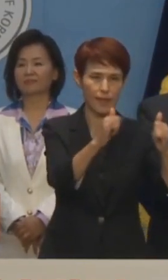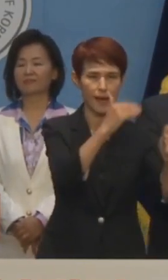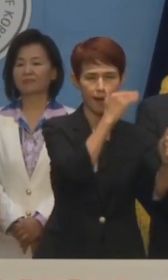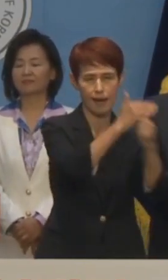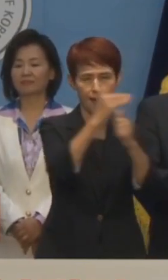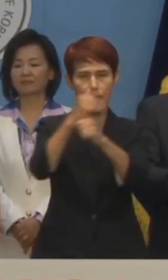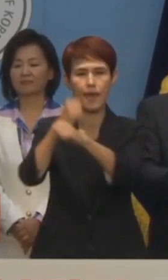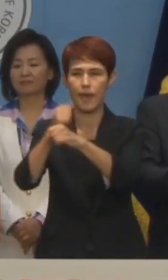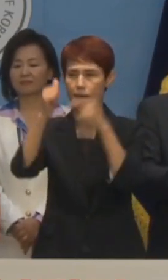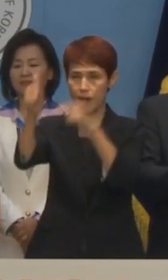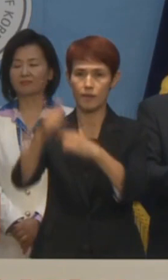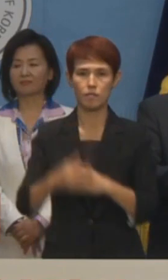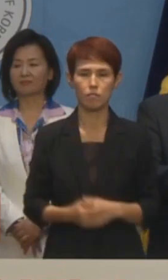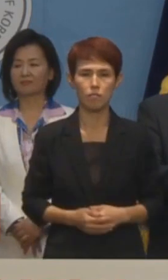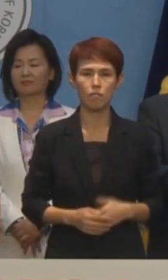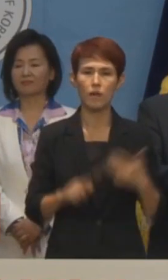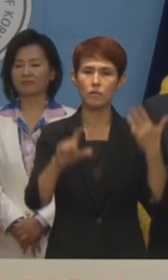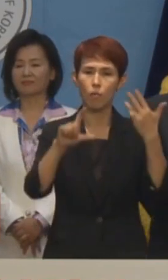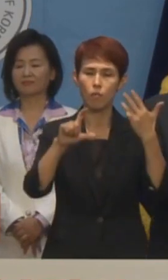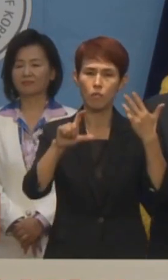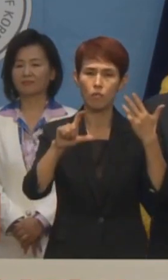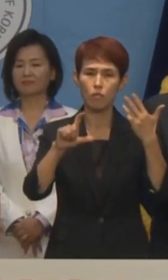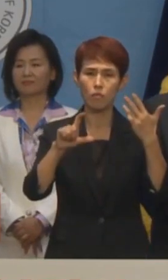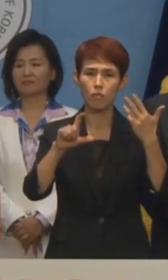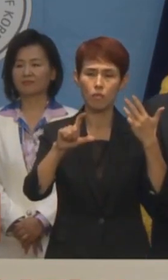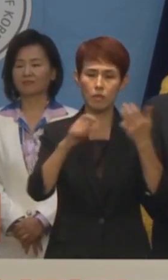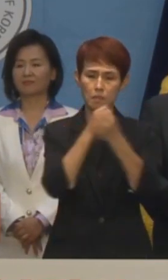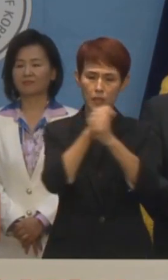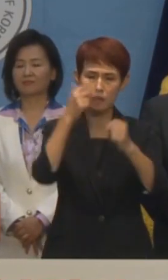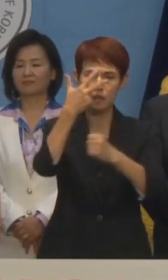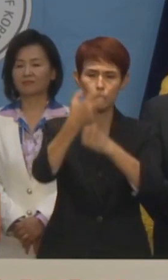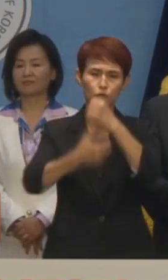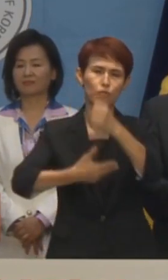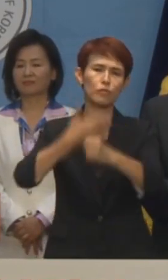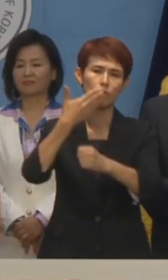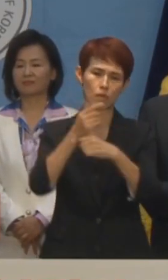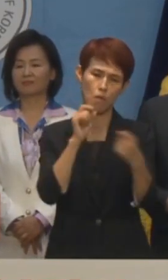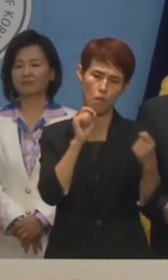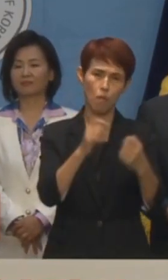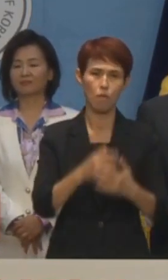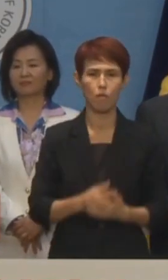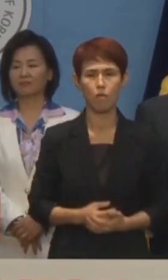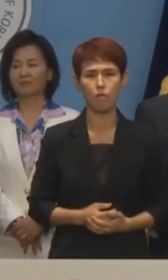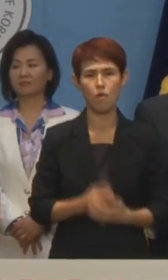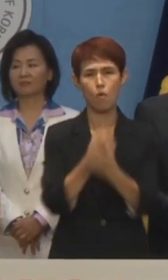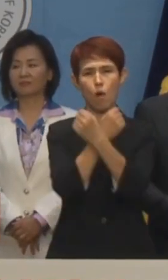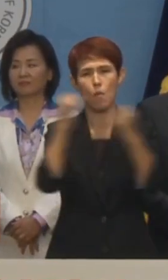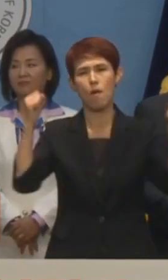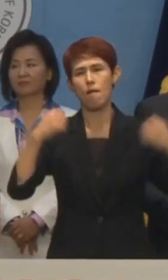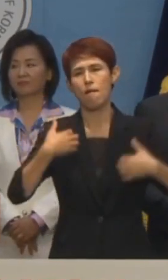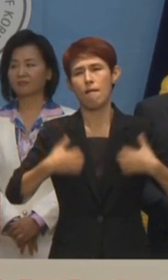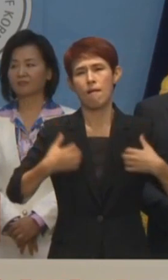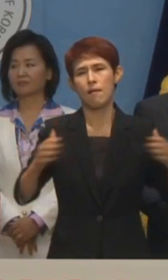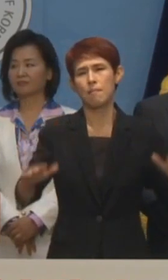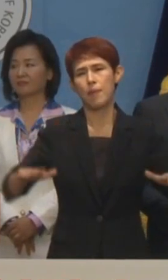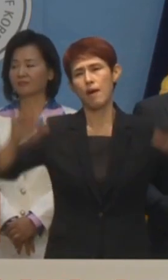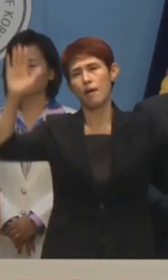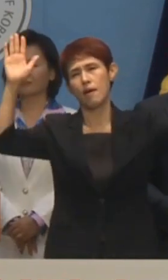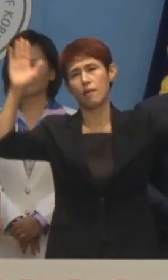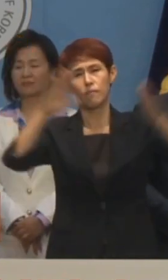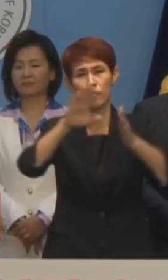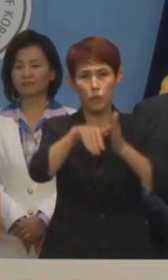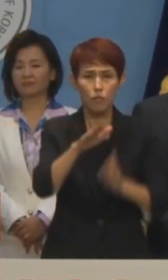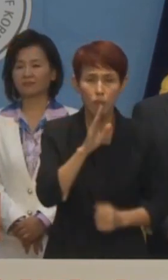철회하라. 8월 15일 광복 79주년을 앞두고 있다. 광복을 기뻐하고 만세를 불러야 할